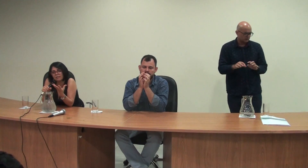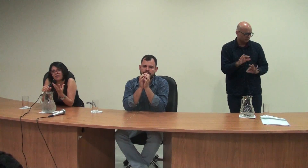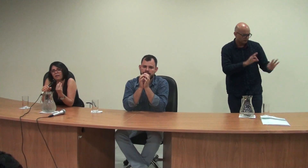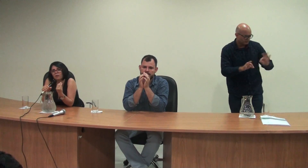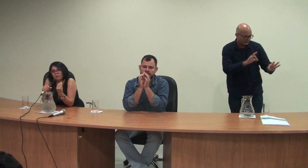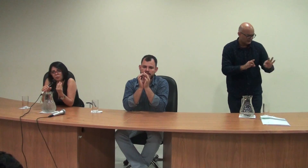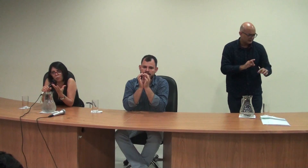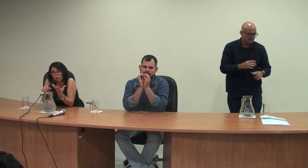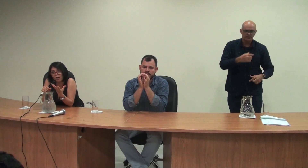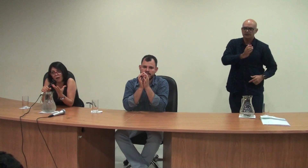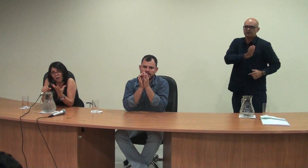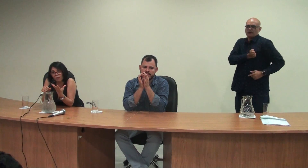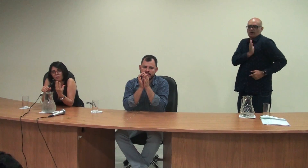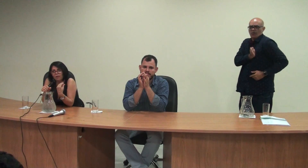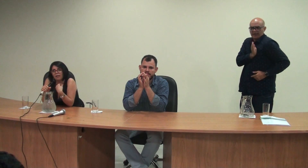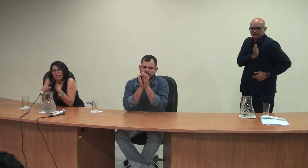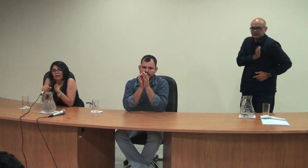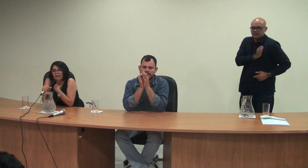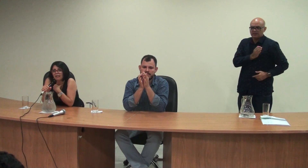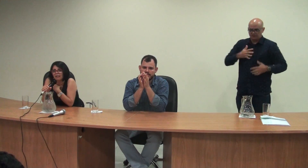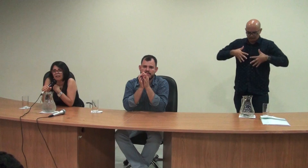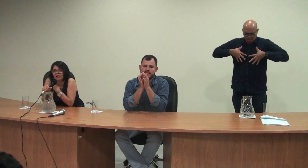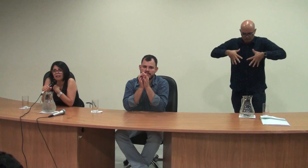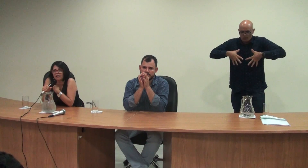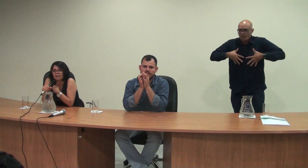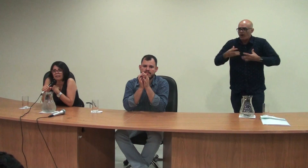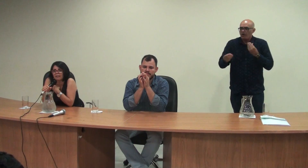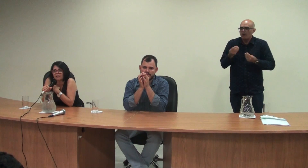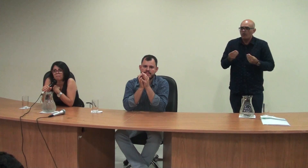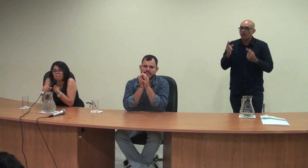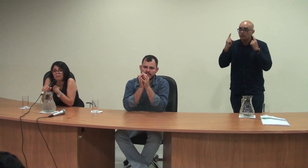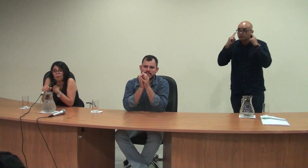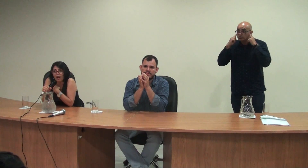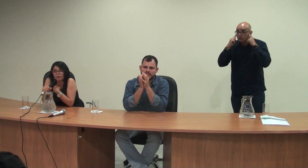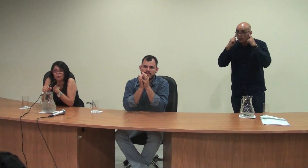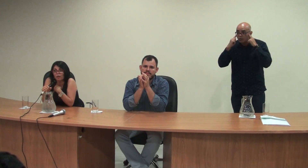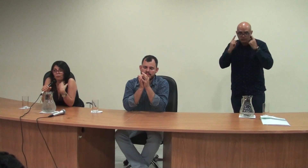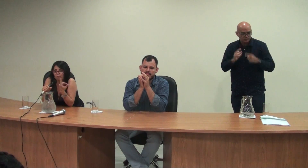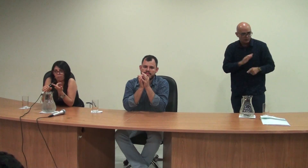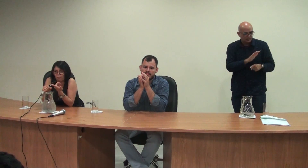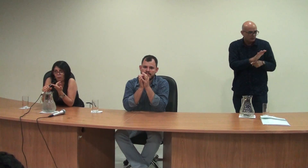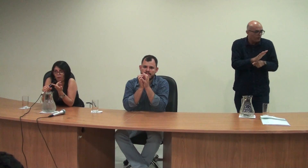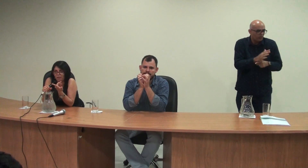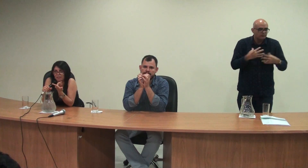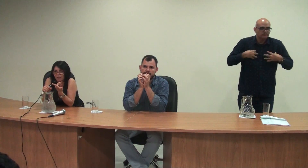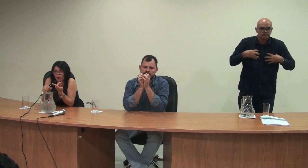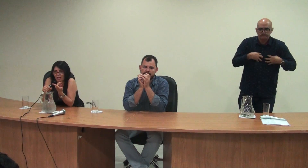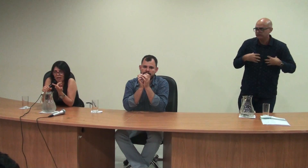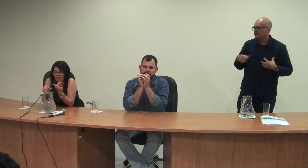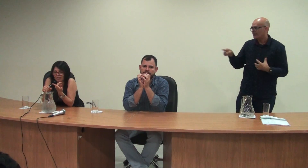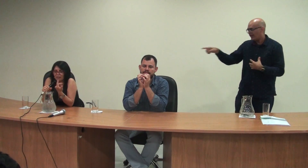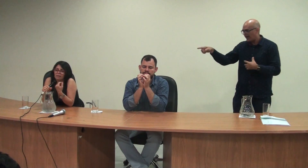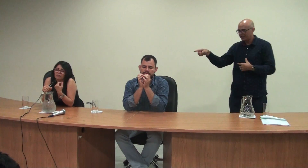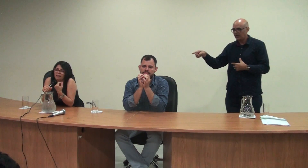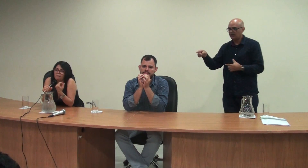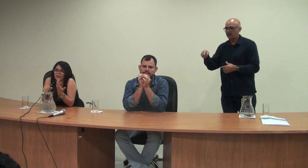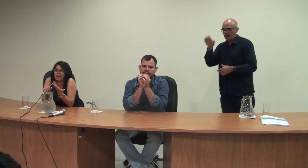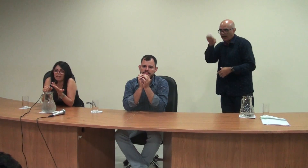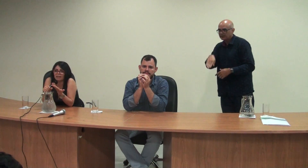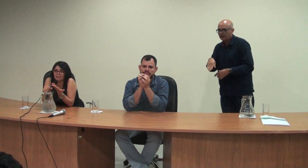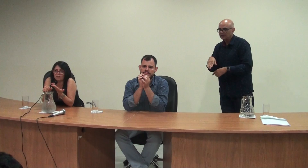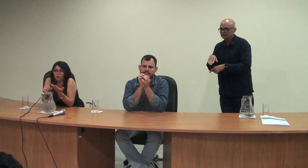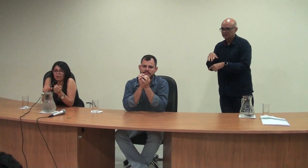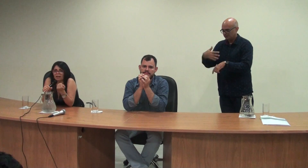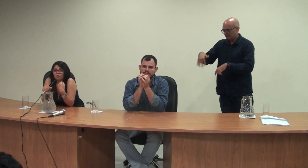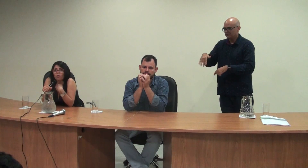do coração, do pulmão. E eu conversei com ele para